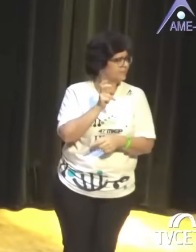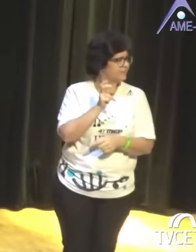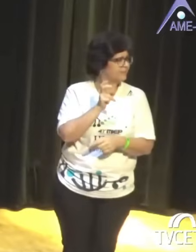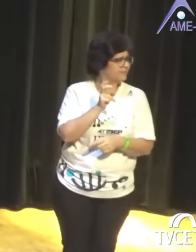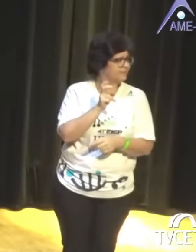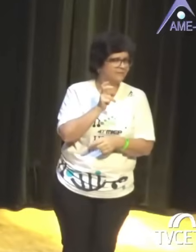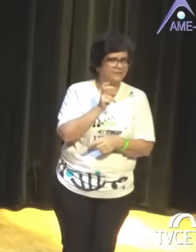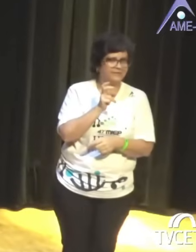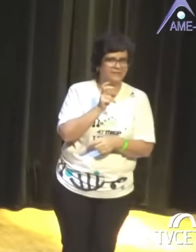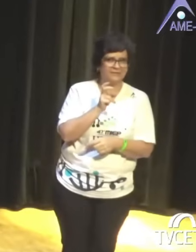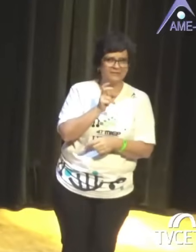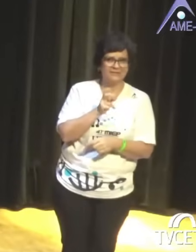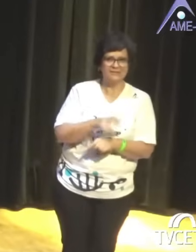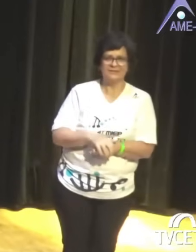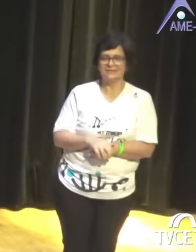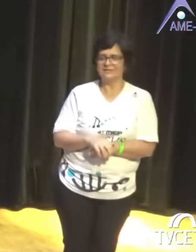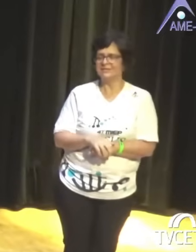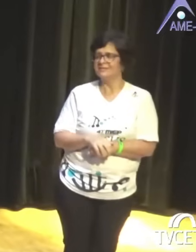percebeu